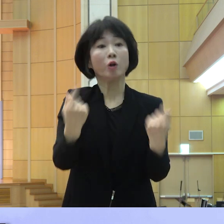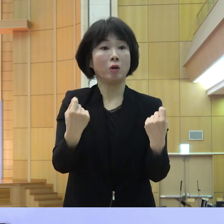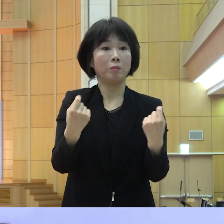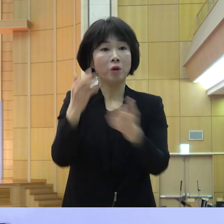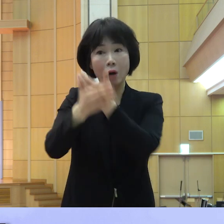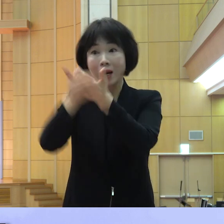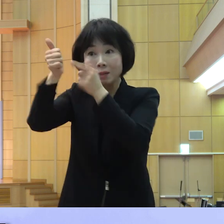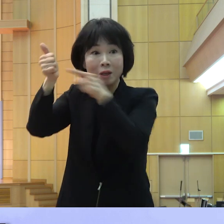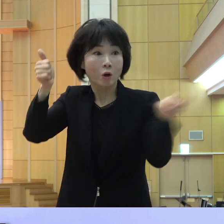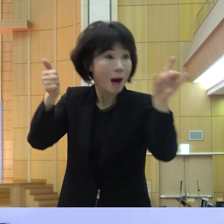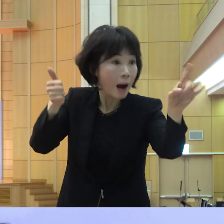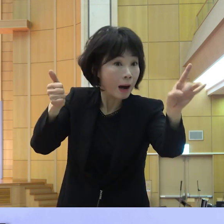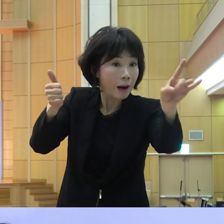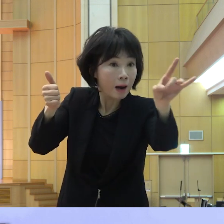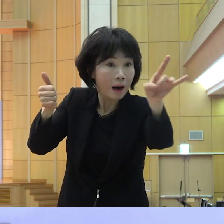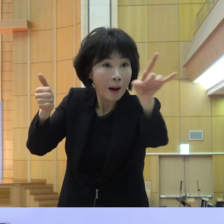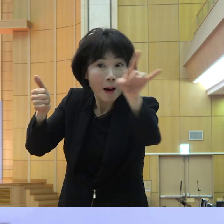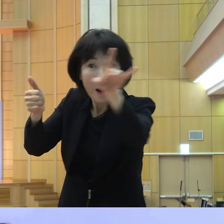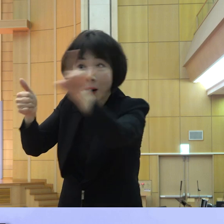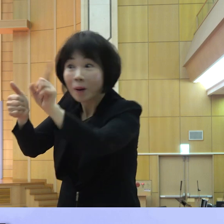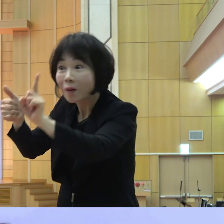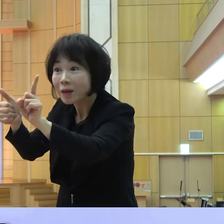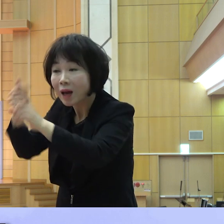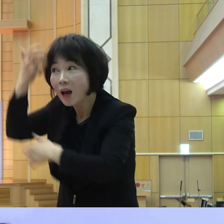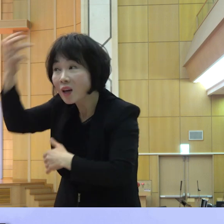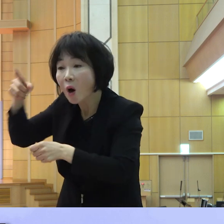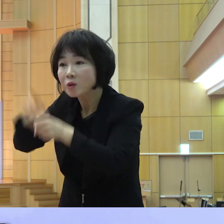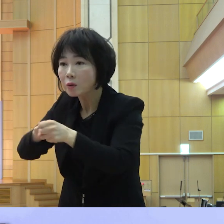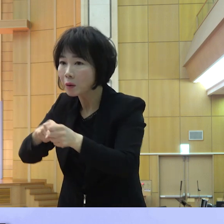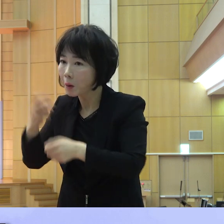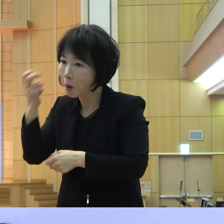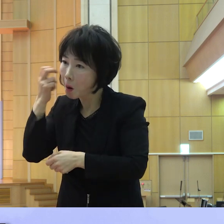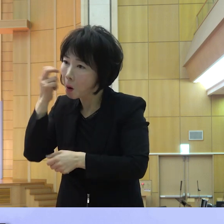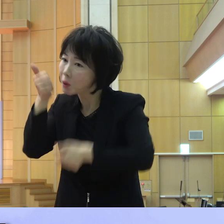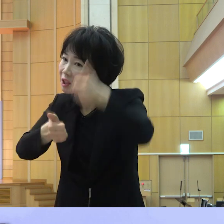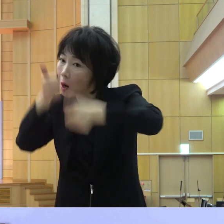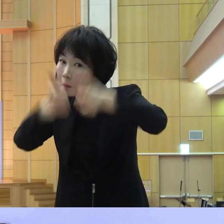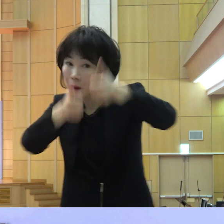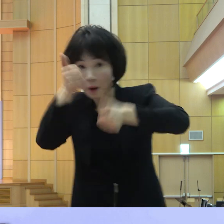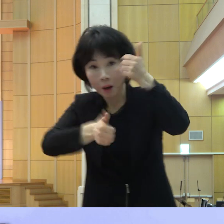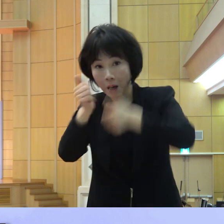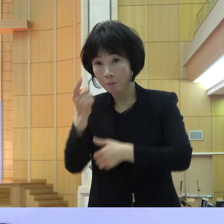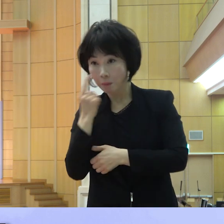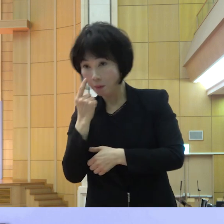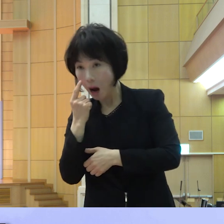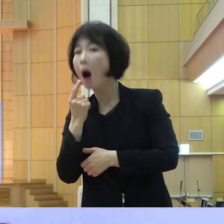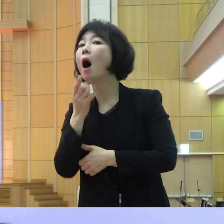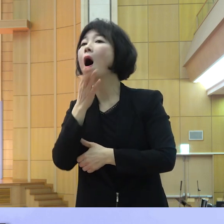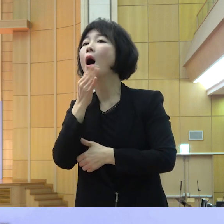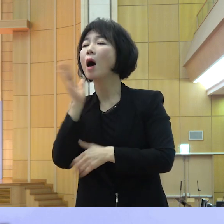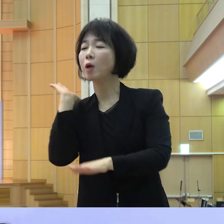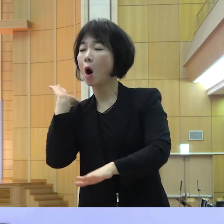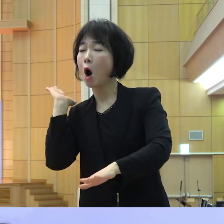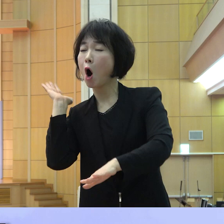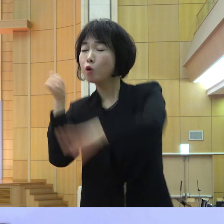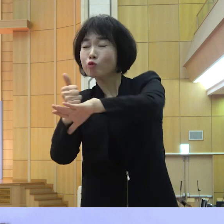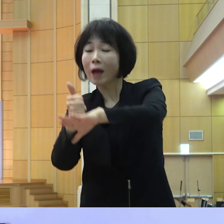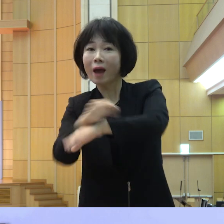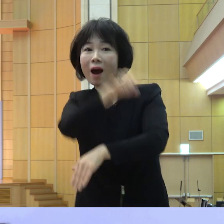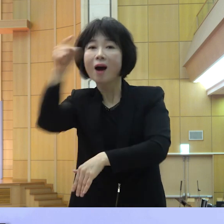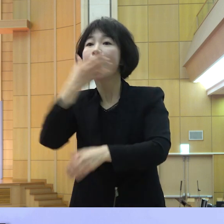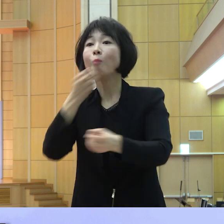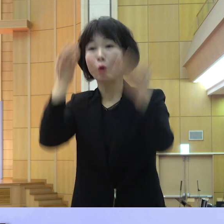우리를 하나님께서 영적으로 시험해 보셔서 마침내 결국에는 하나님이